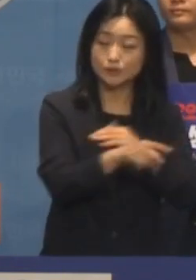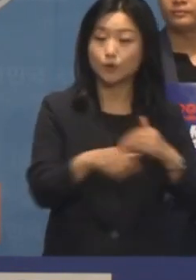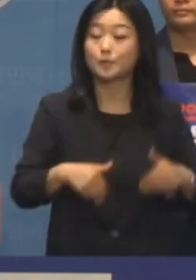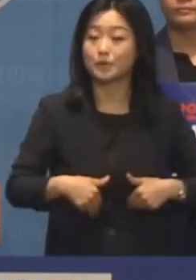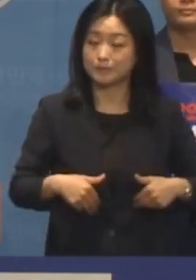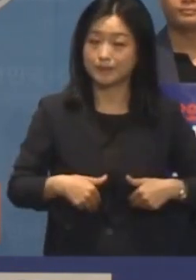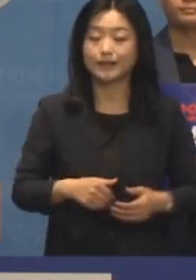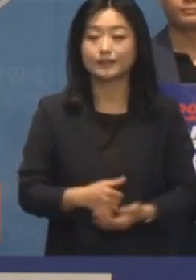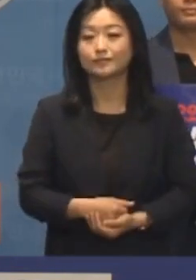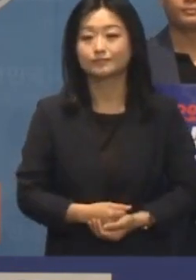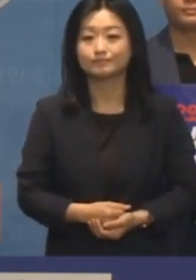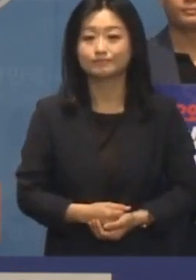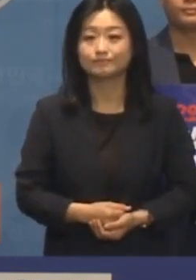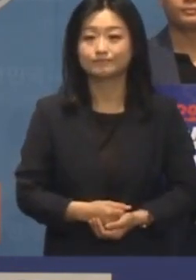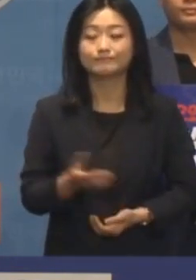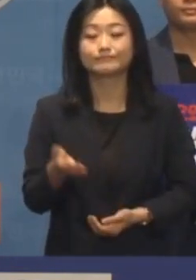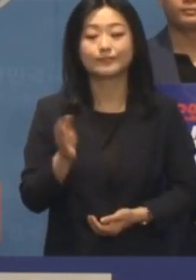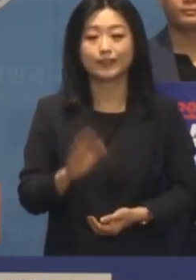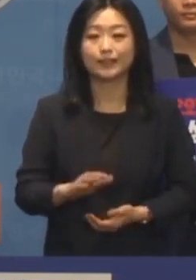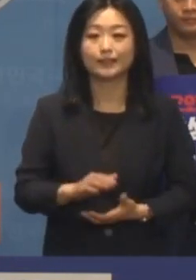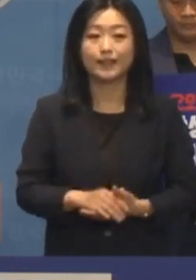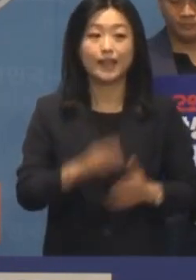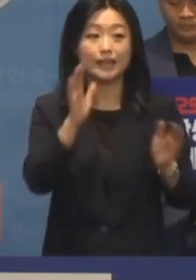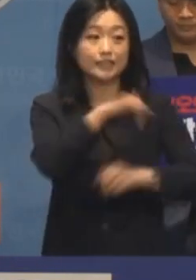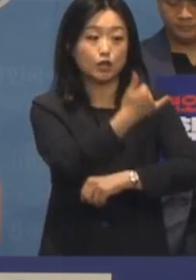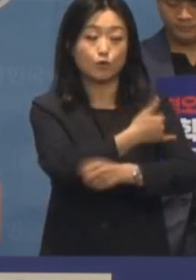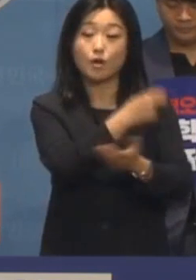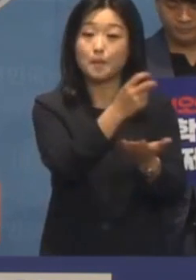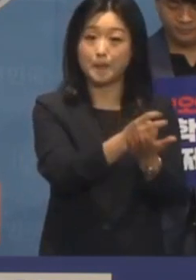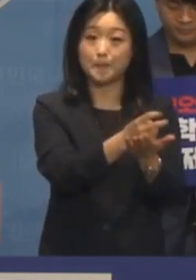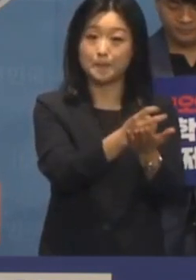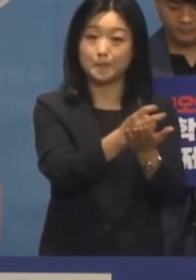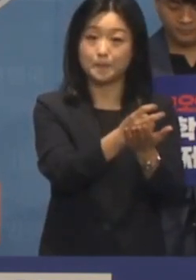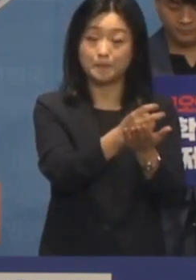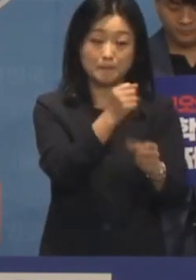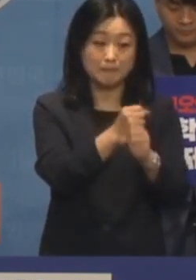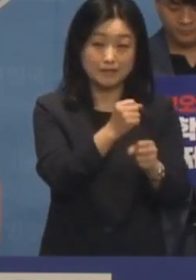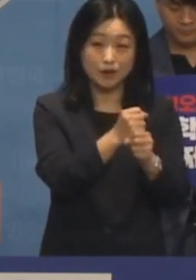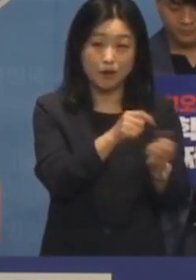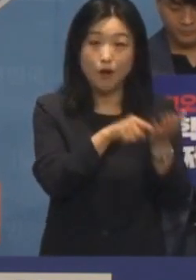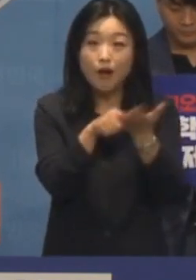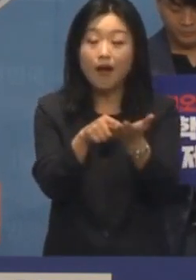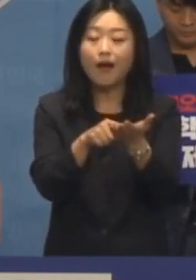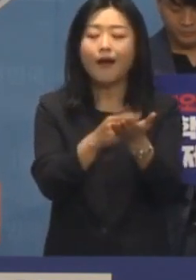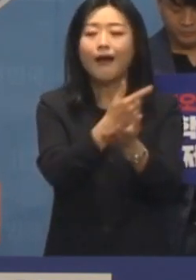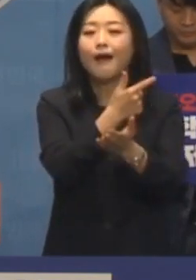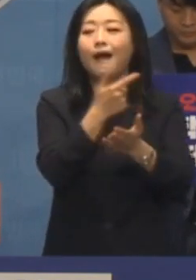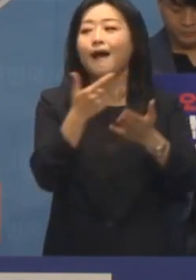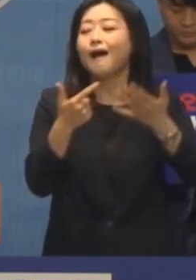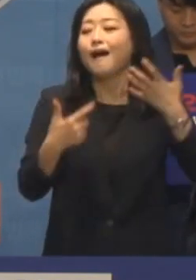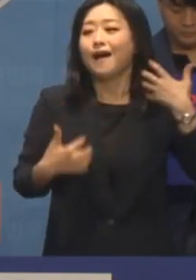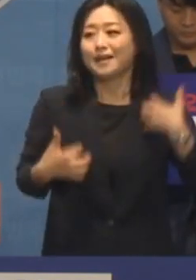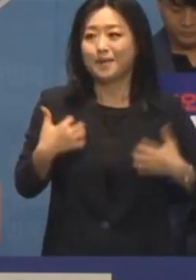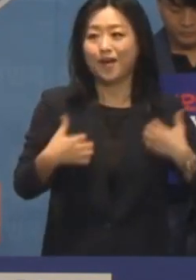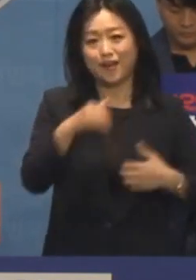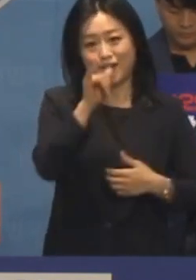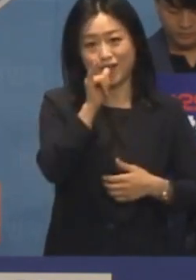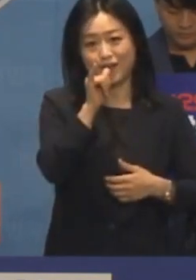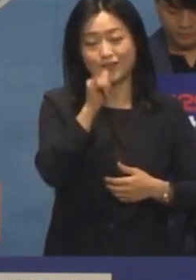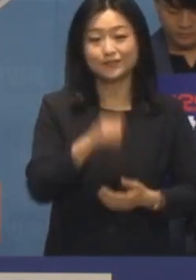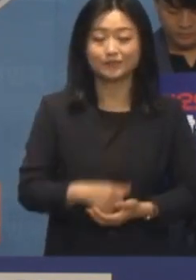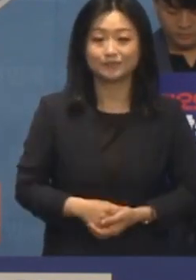생각해 왔습니다. 그런 와중에 학생 인권법의 발의 소식을 들었고 매우 환영할 만한 일이라고